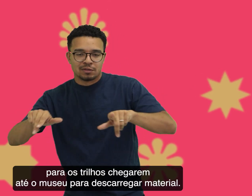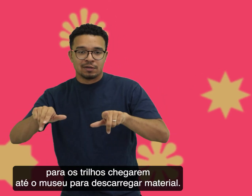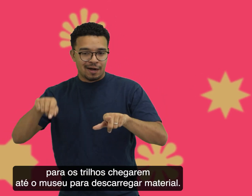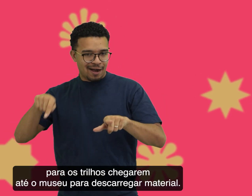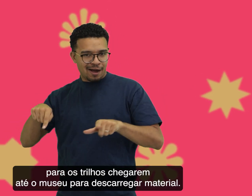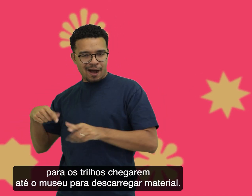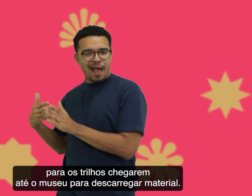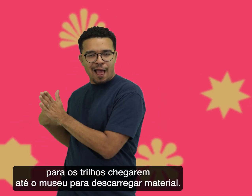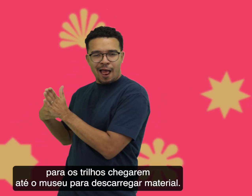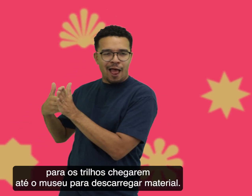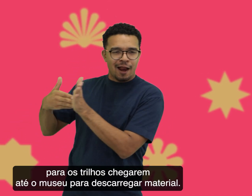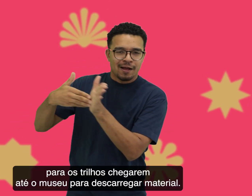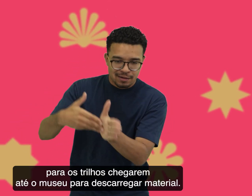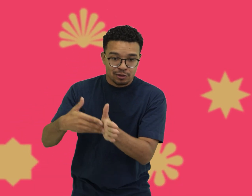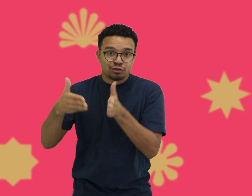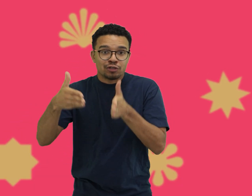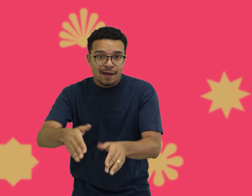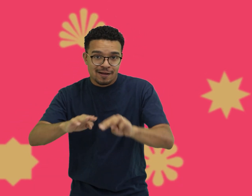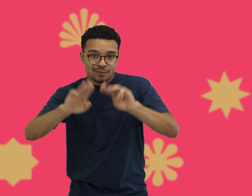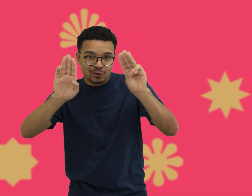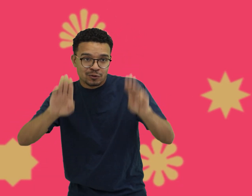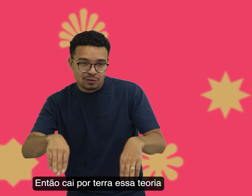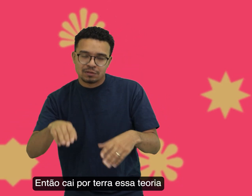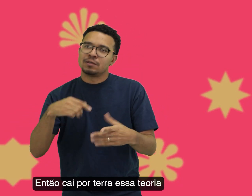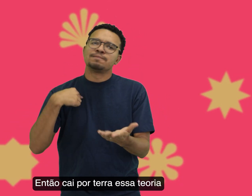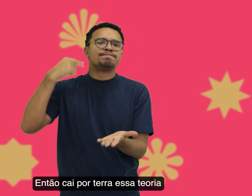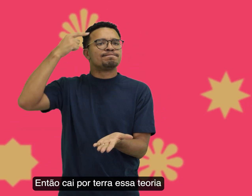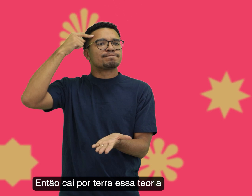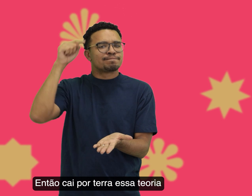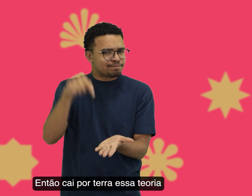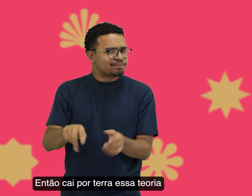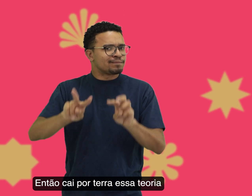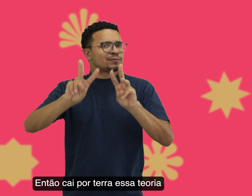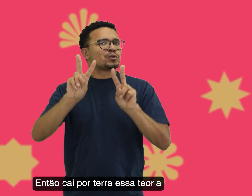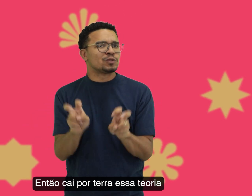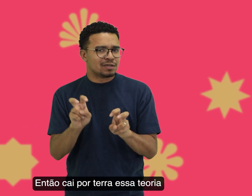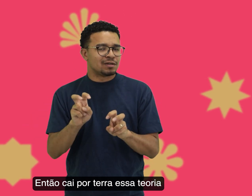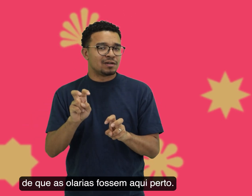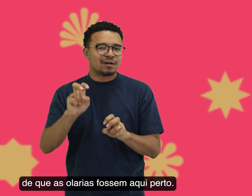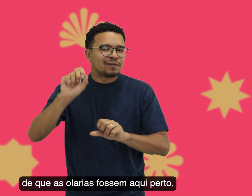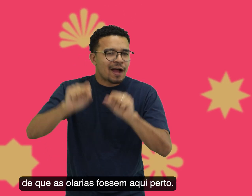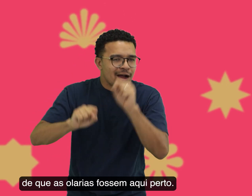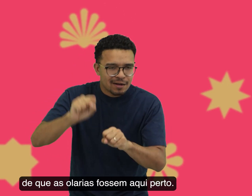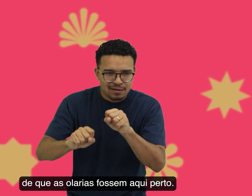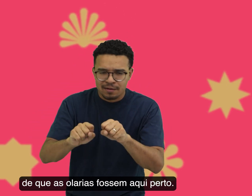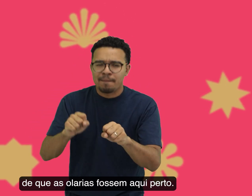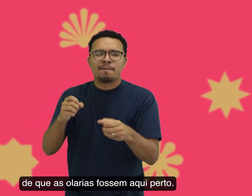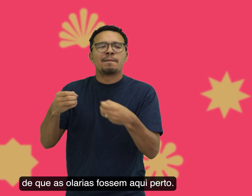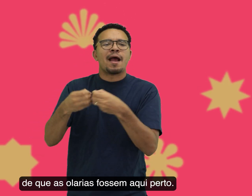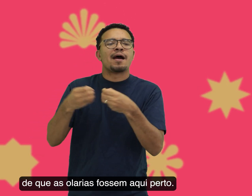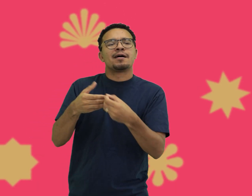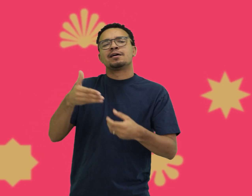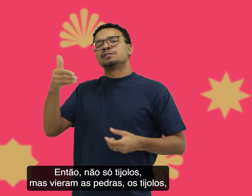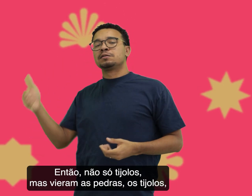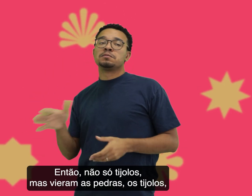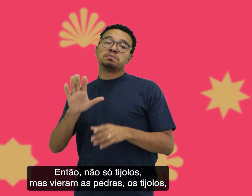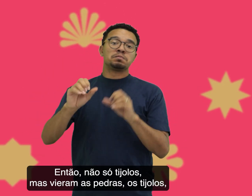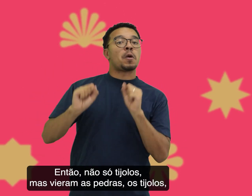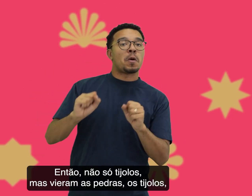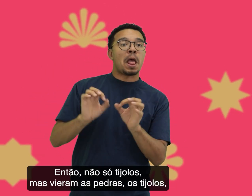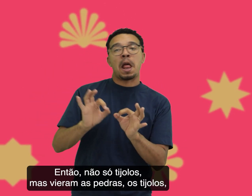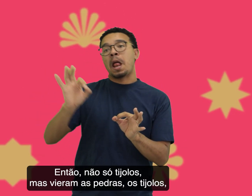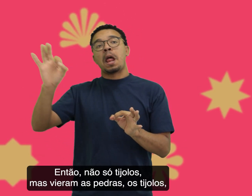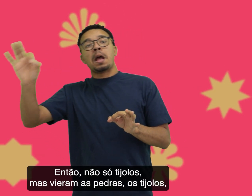chegarem até o museu, para descarregar material, né. Falei, então cai por terra essa teoria de que as olarias fossem aqui